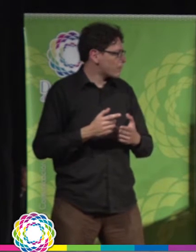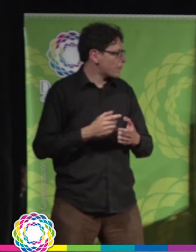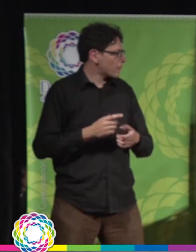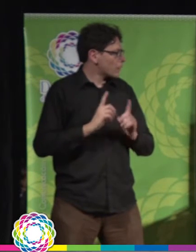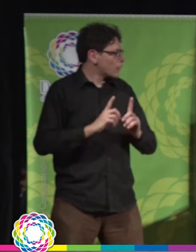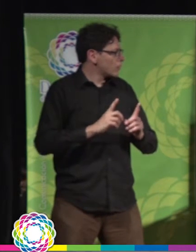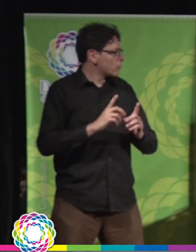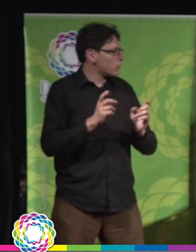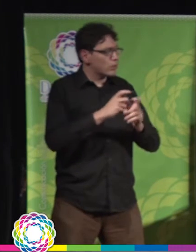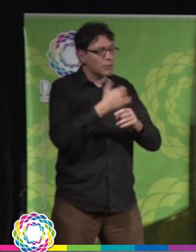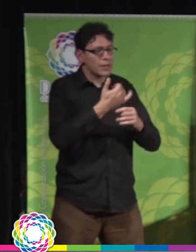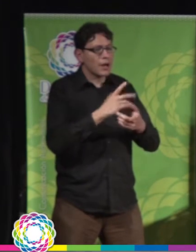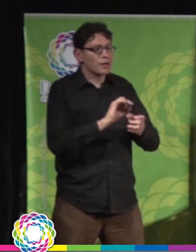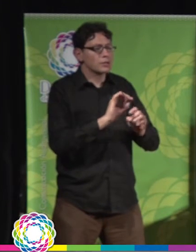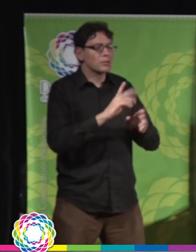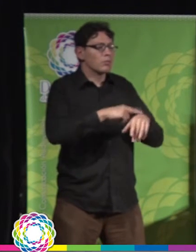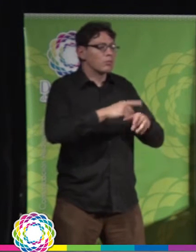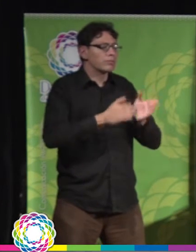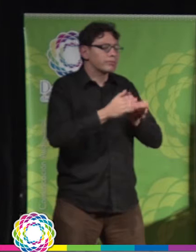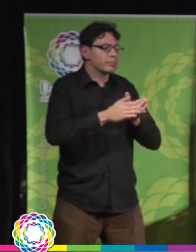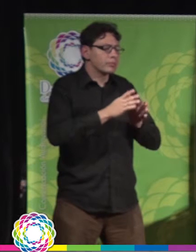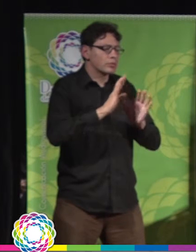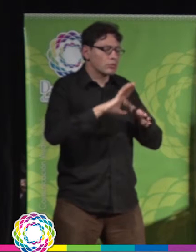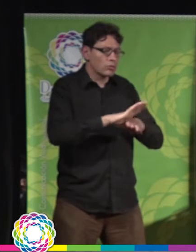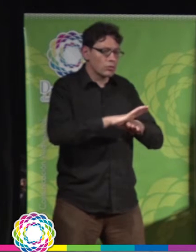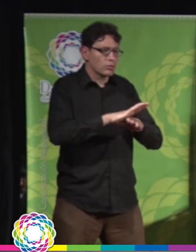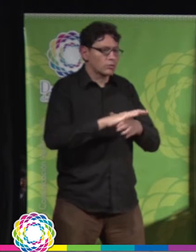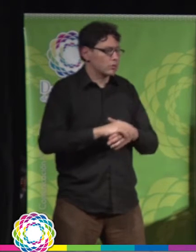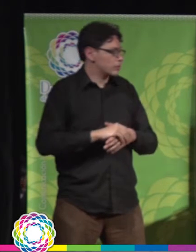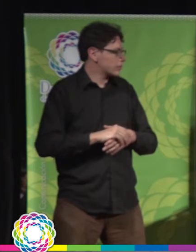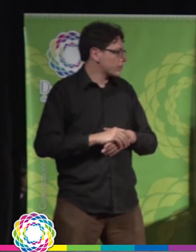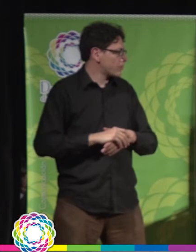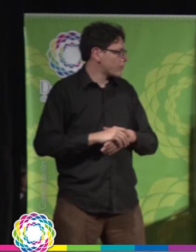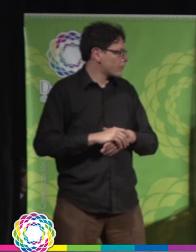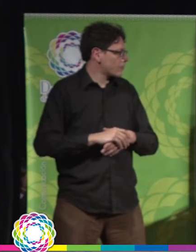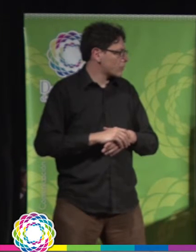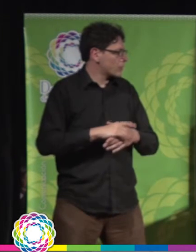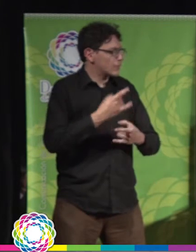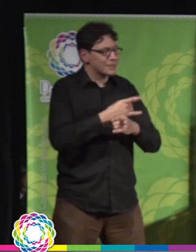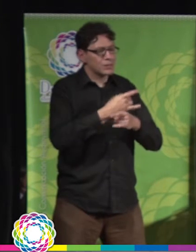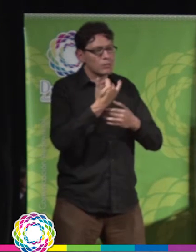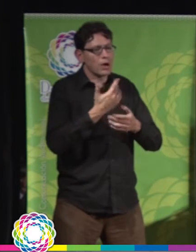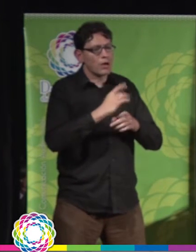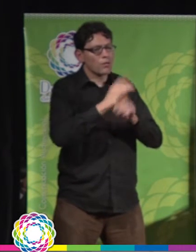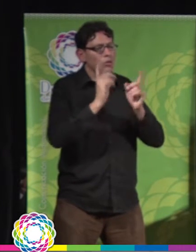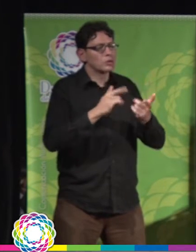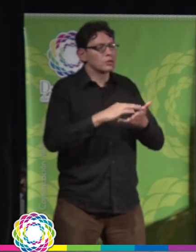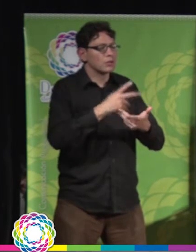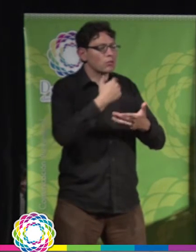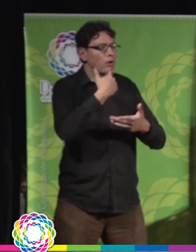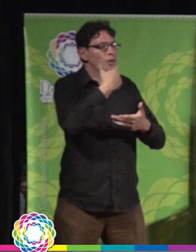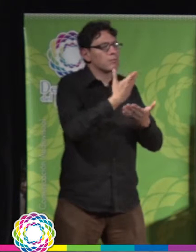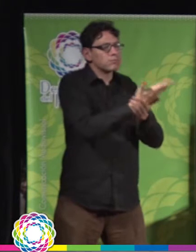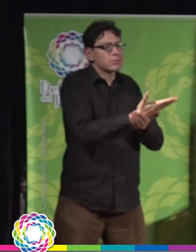aparece en momentos determinados. ¿En qué momentos? Cuando aparece el reclamo docente. El reclamo docente, ¿sí?, es